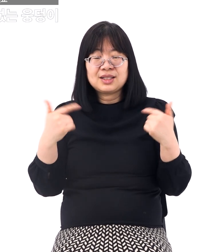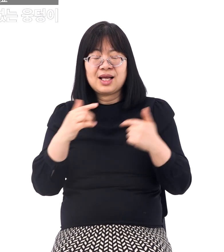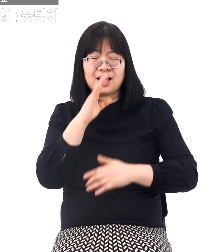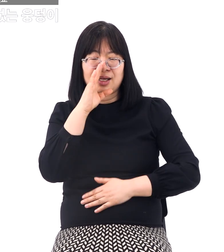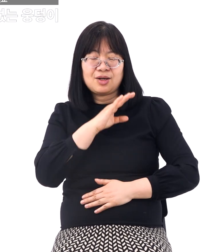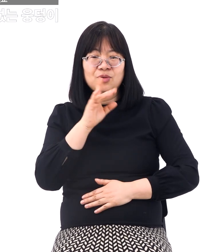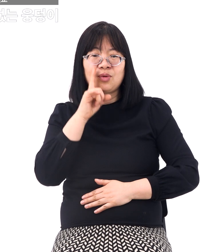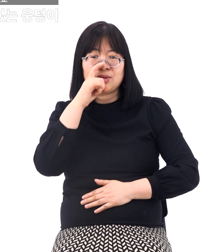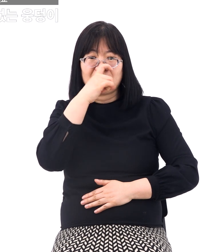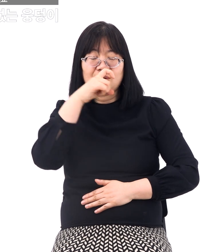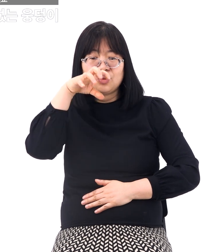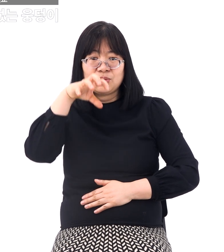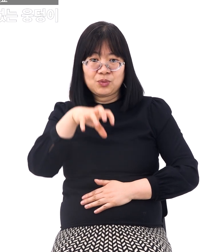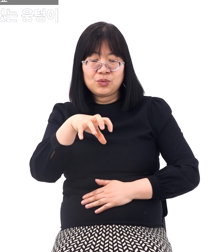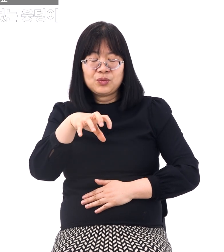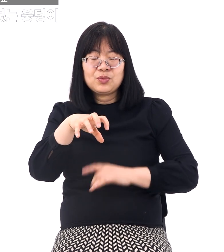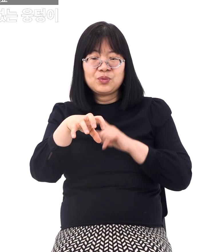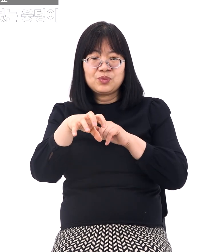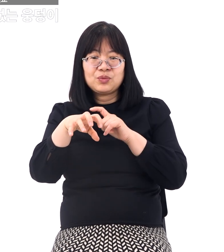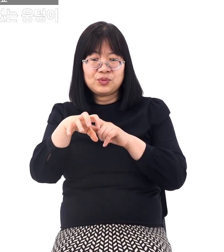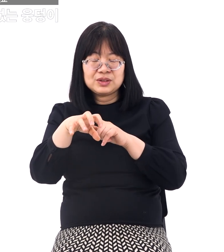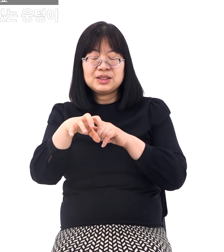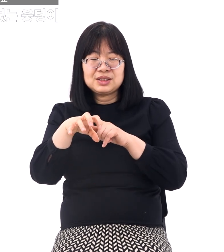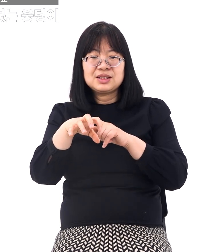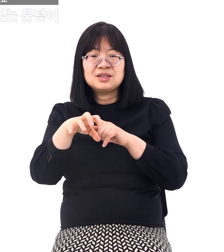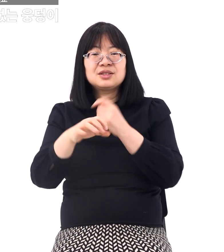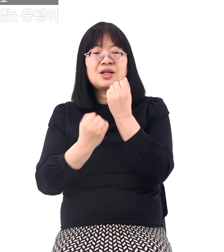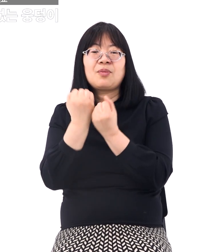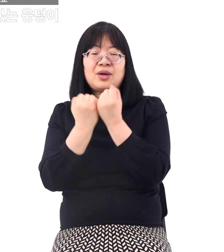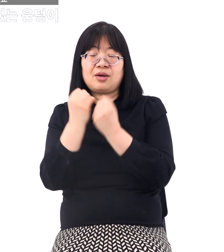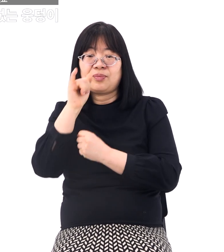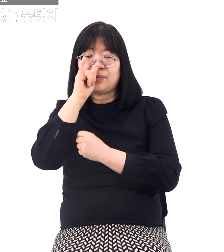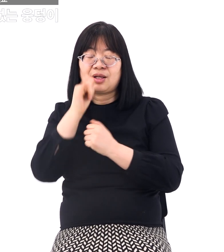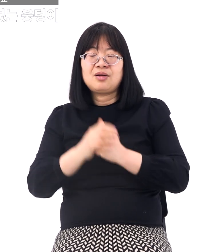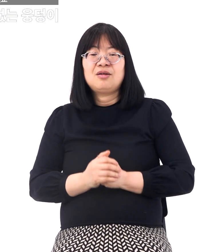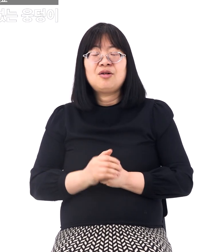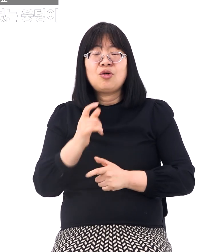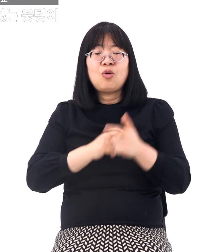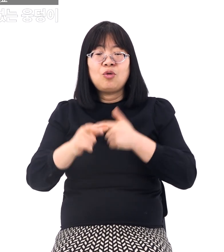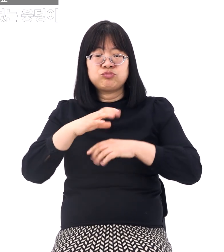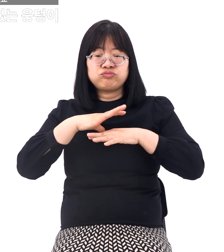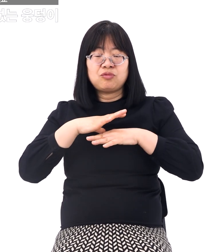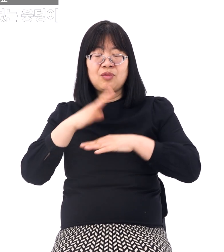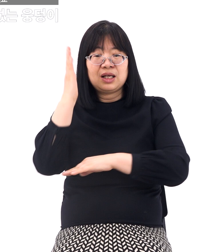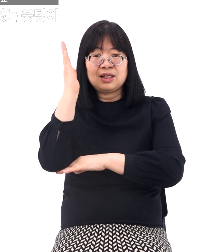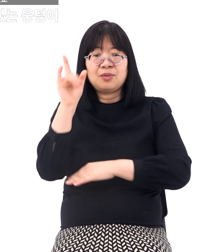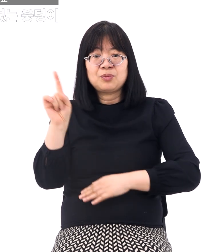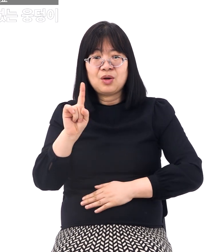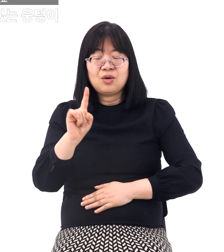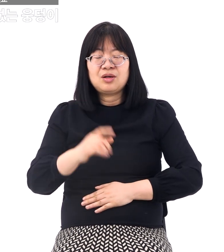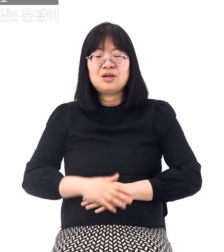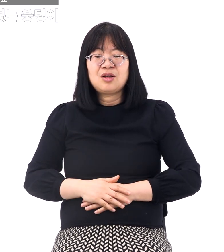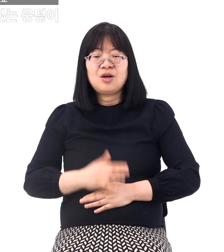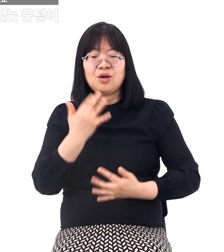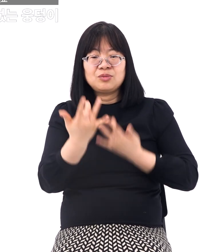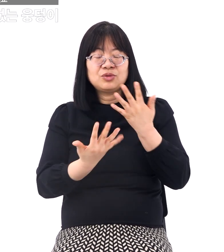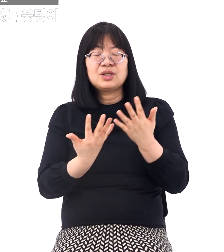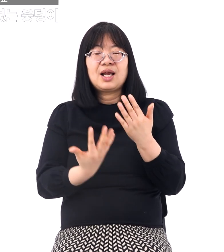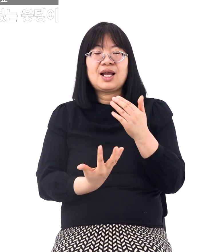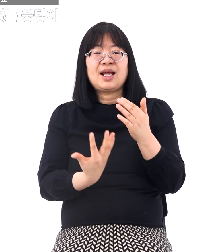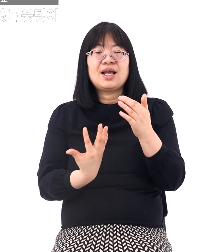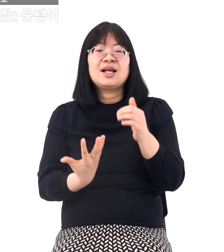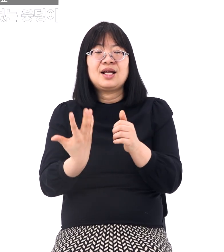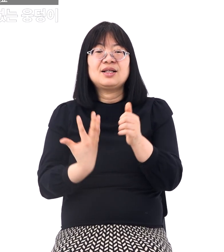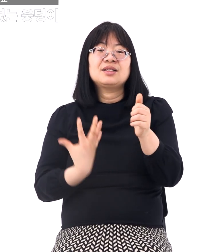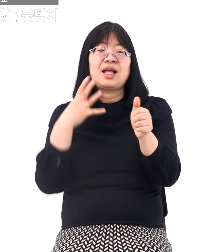악하고 더러운 곳에 출처가 됩니다. 그 다음에 더 무서운 얘기는 그가 불에